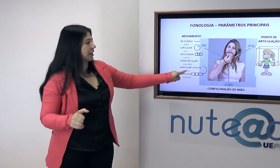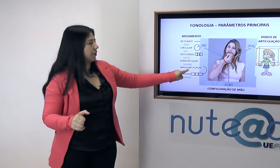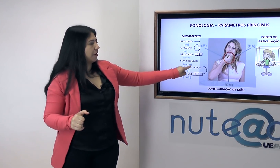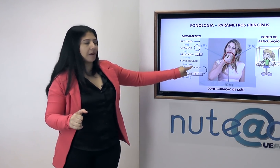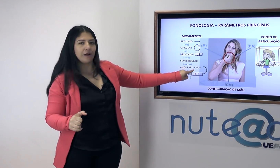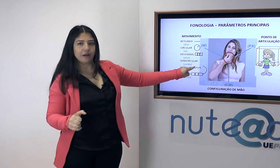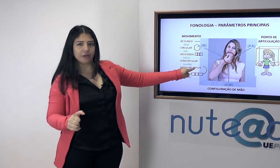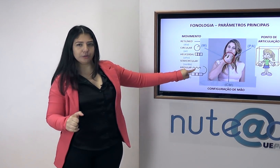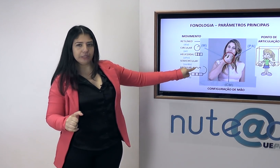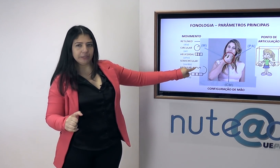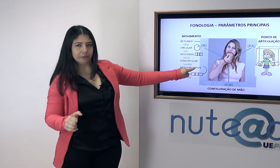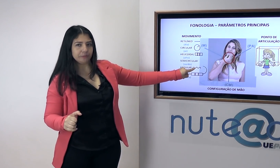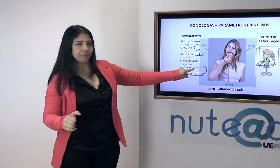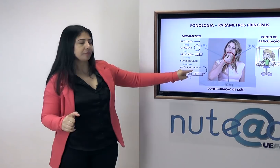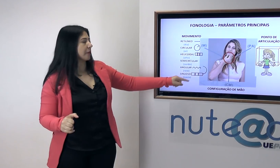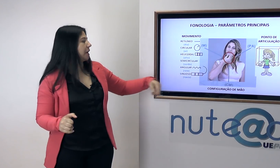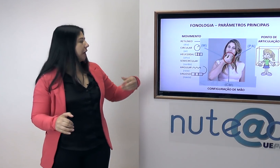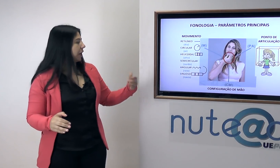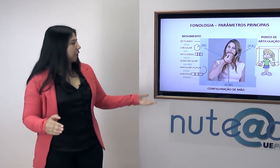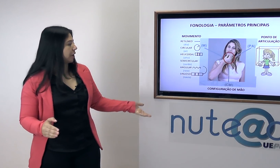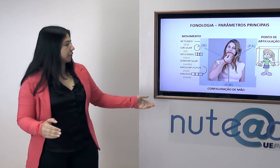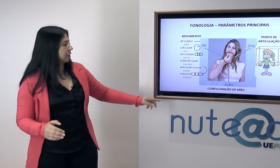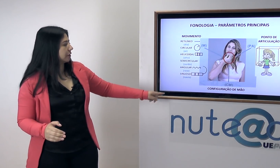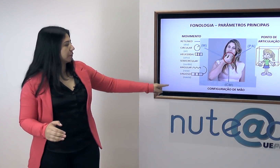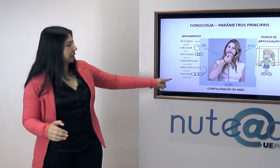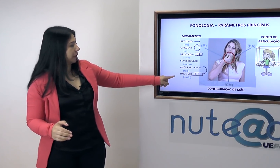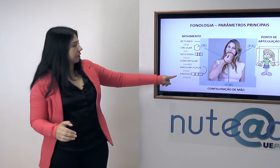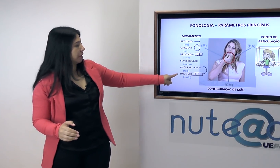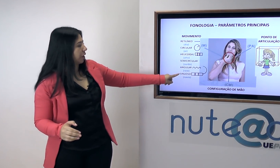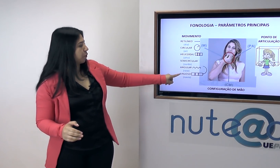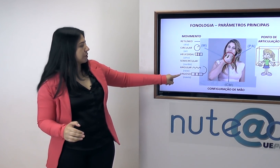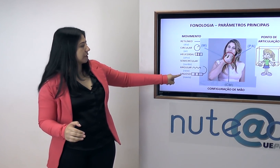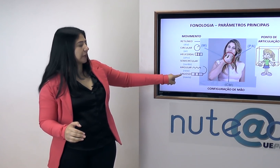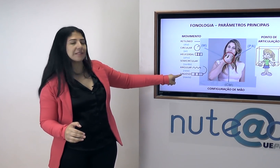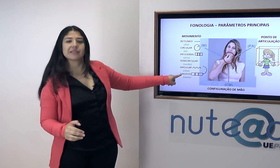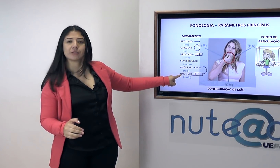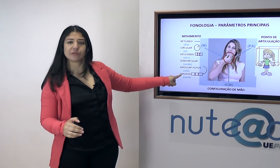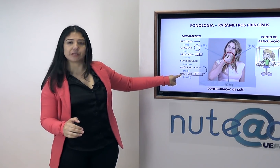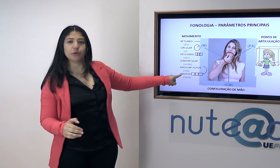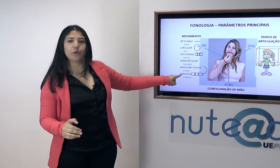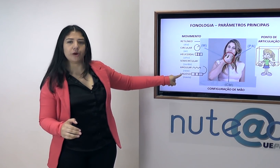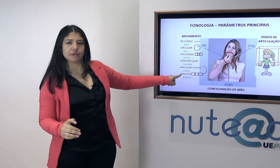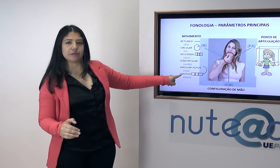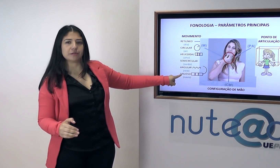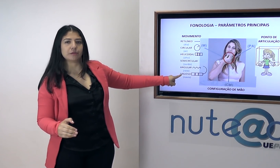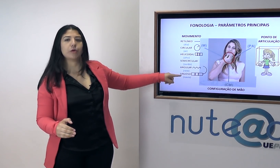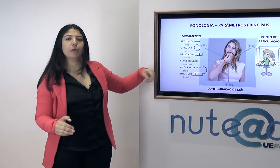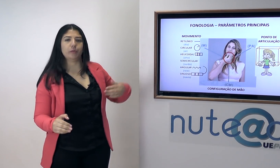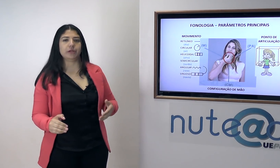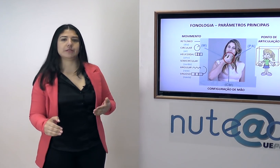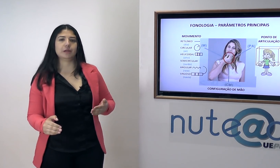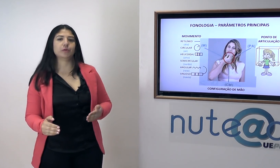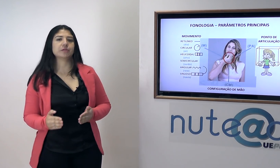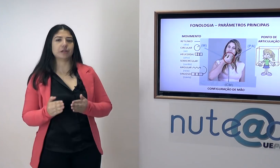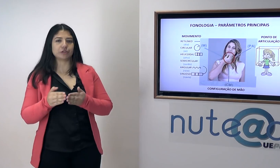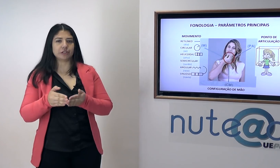sinal angular. Agora eu tenho também alguns sinais que são sinuosos, como por exemplo o sinal de